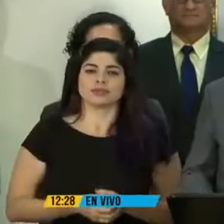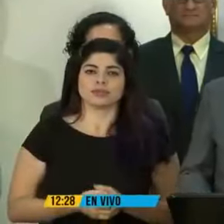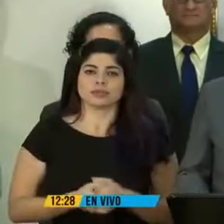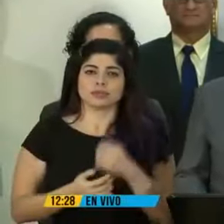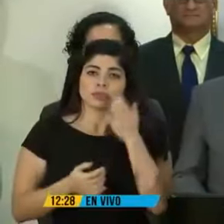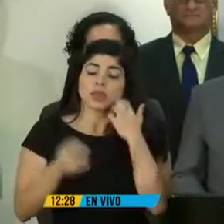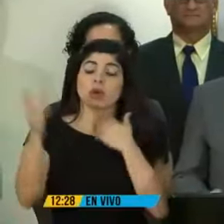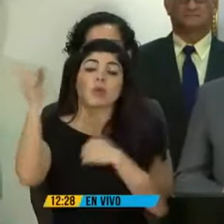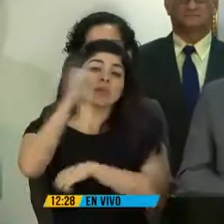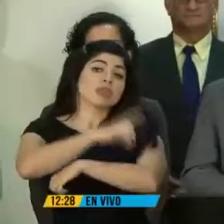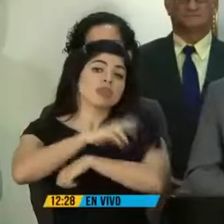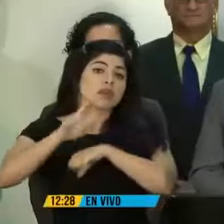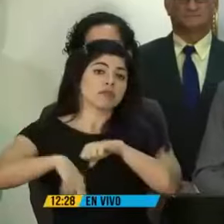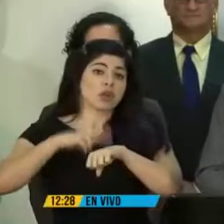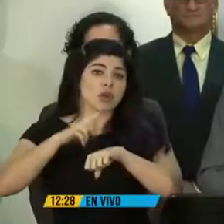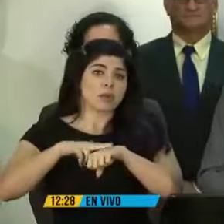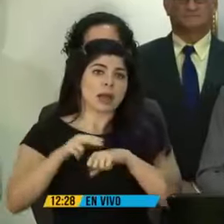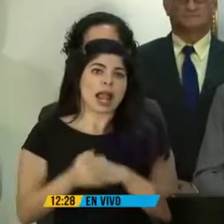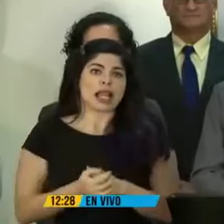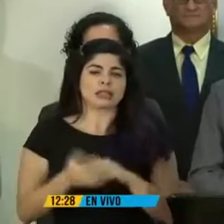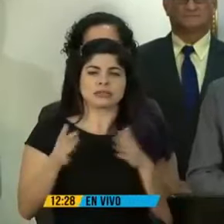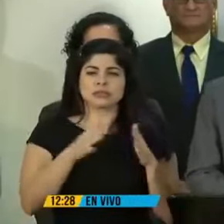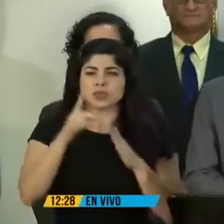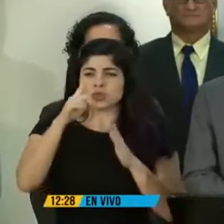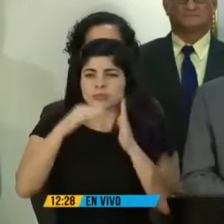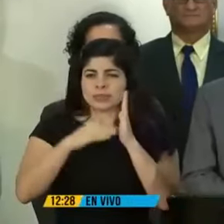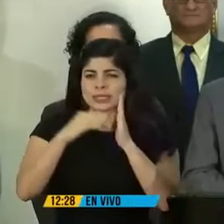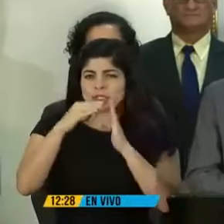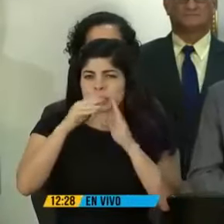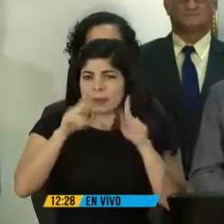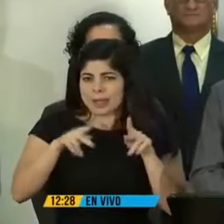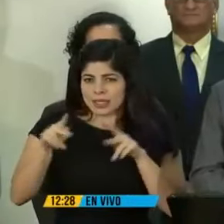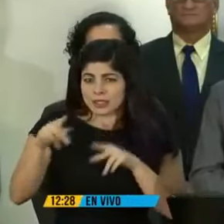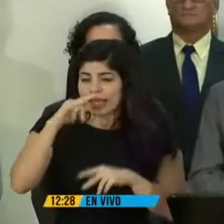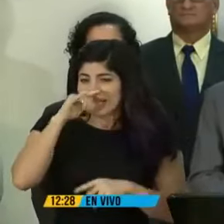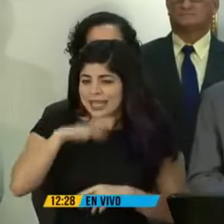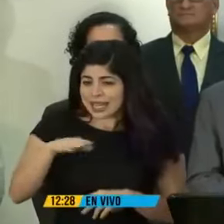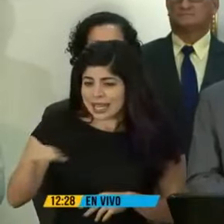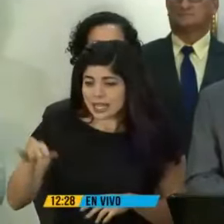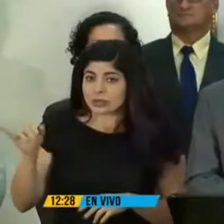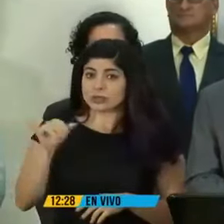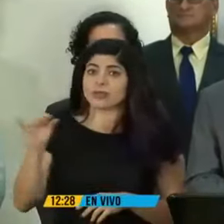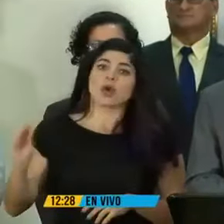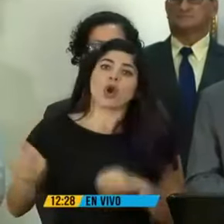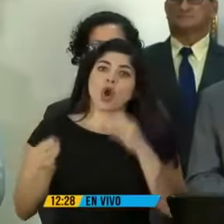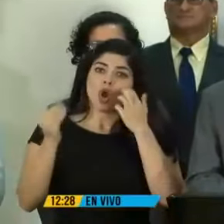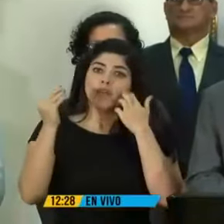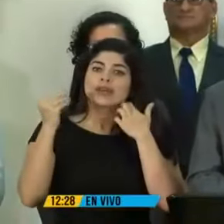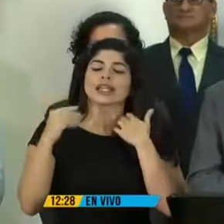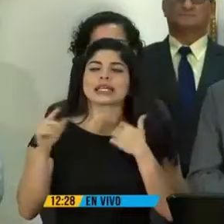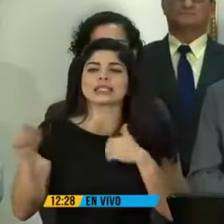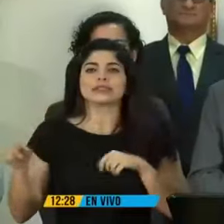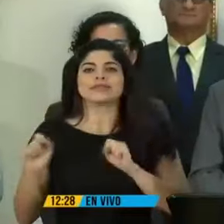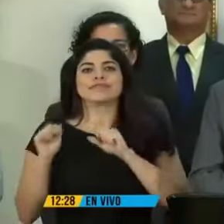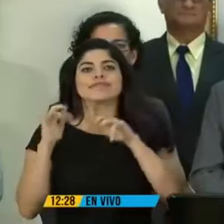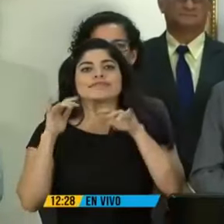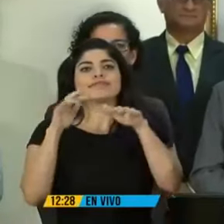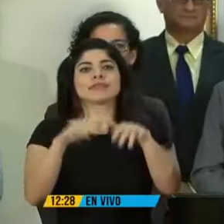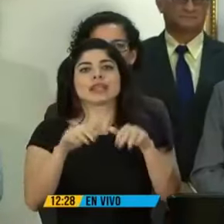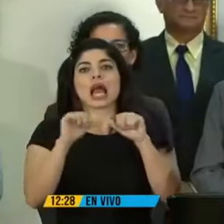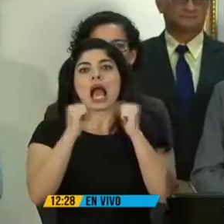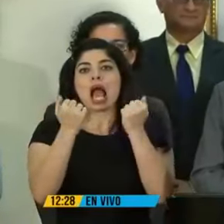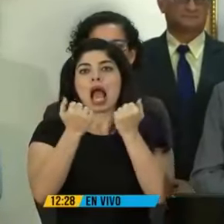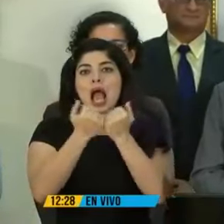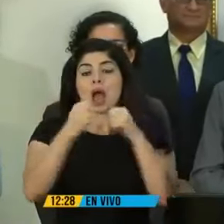En un día normal, cerca de 1 millón de personas, niños, niñas y jóvenes, asisten a las aulas que